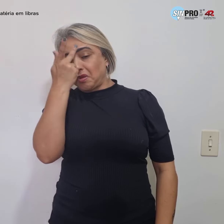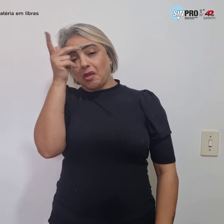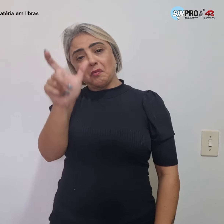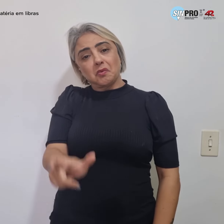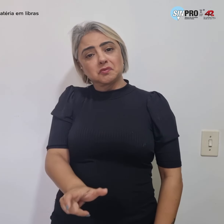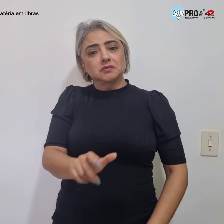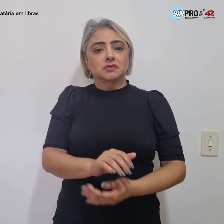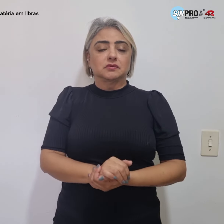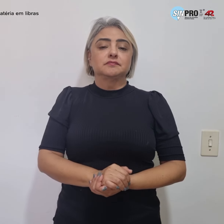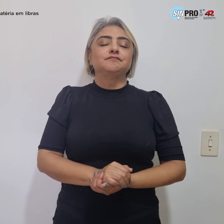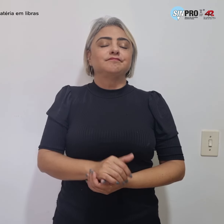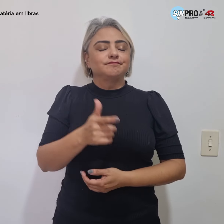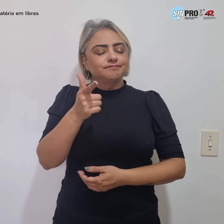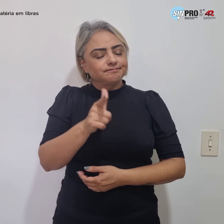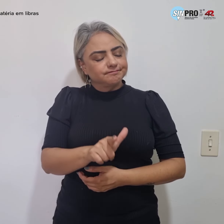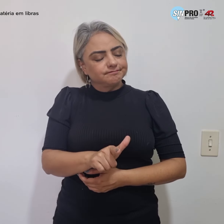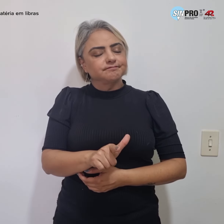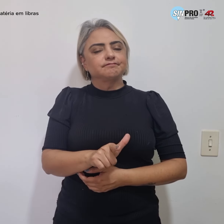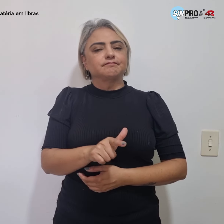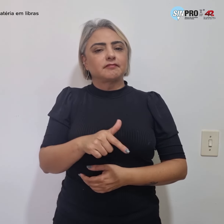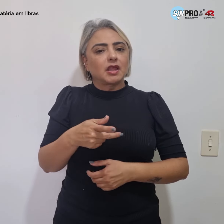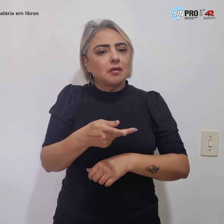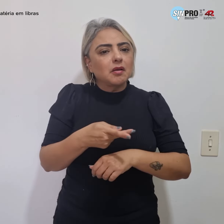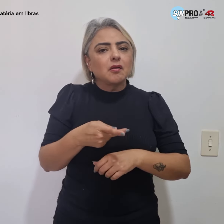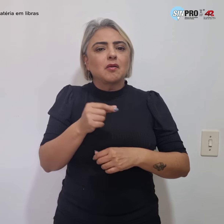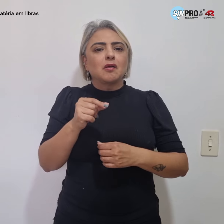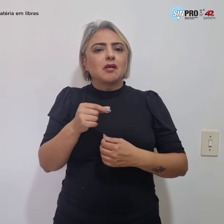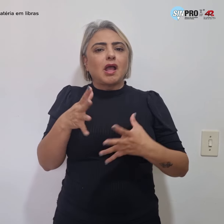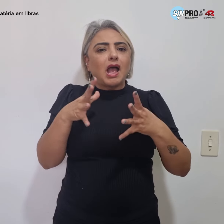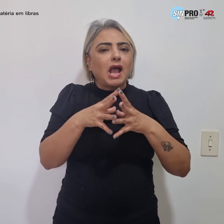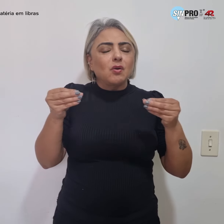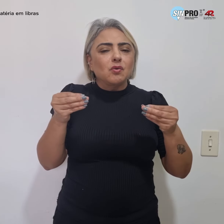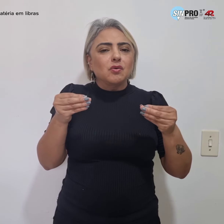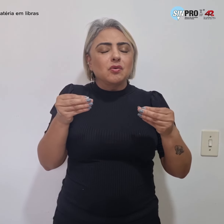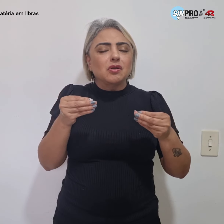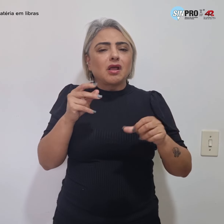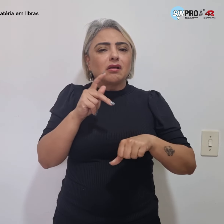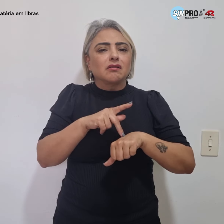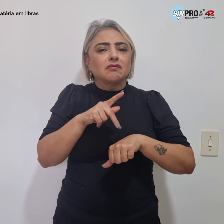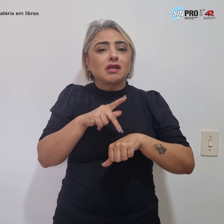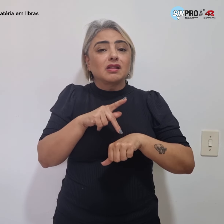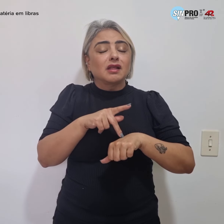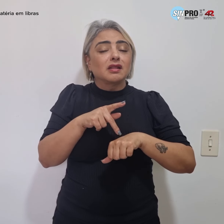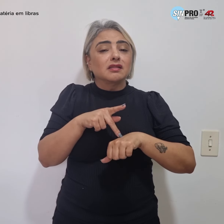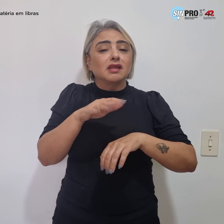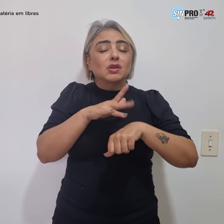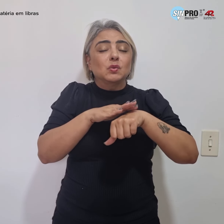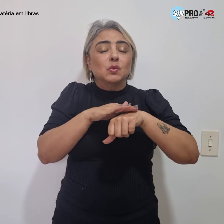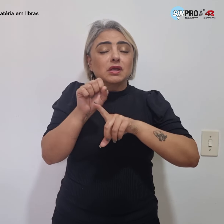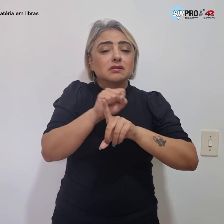Está mais do que na hora de buscarmos a cura para essa verdadeira doença social. Como